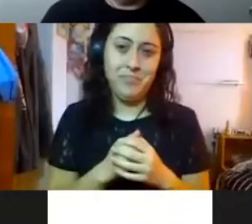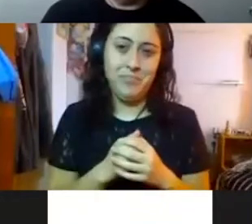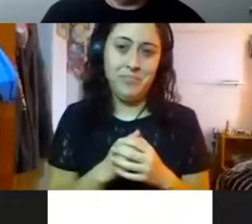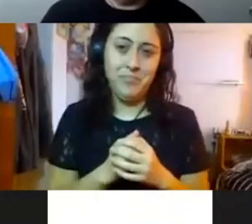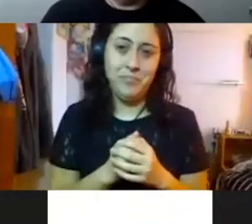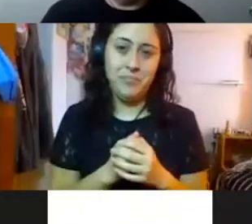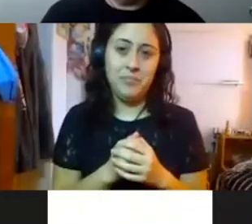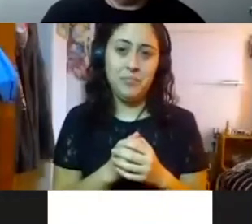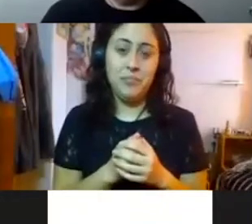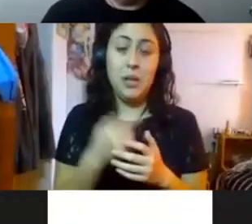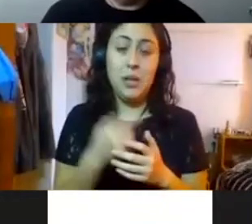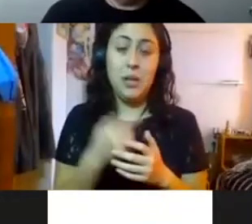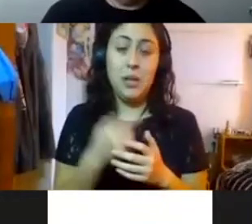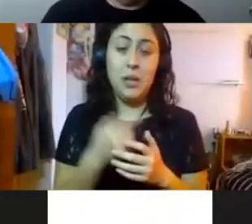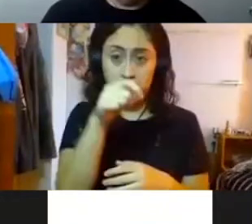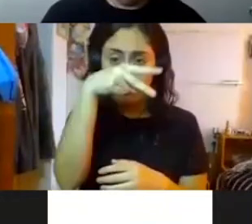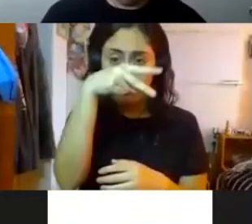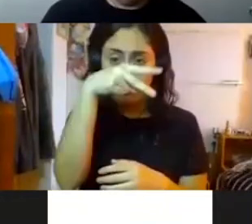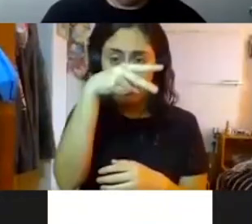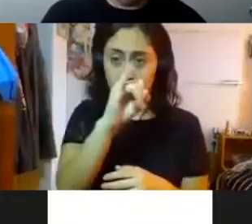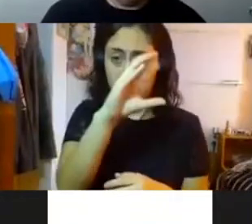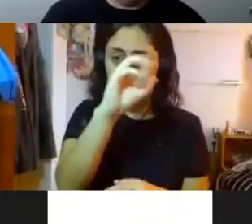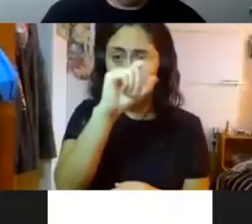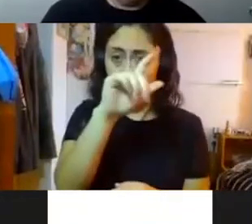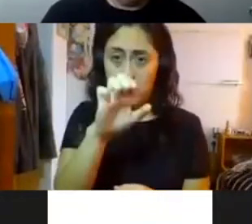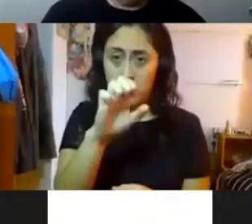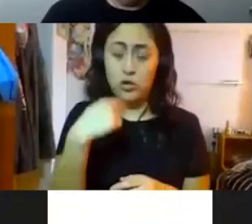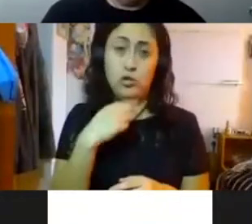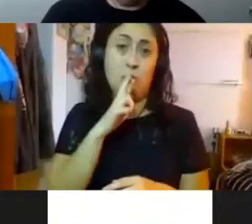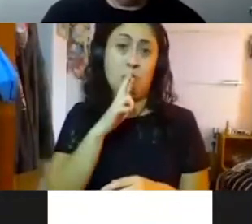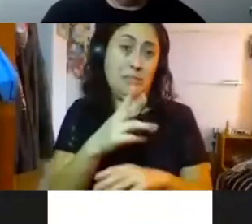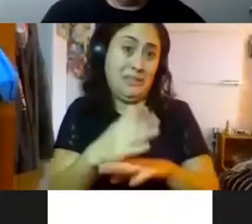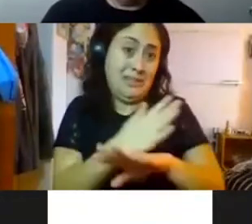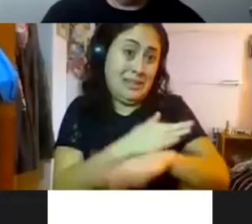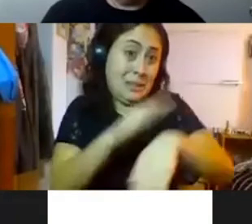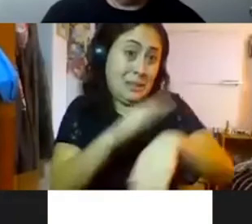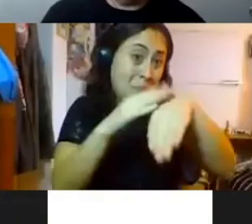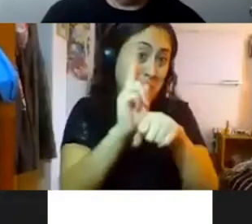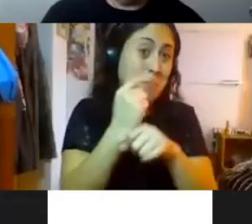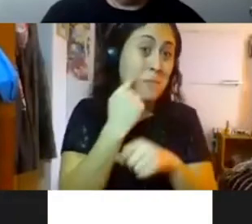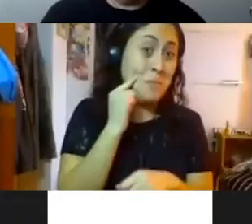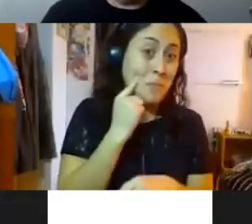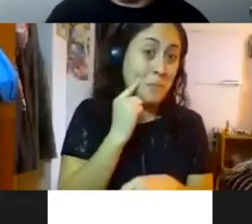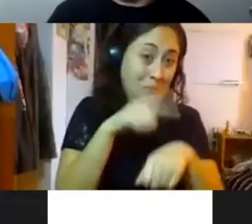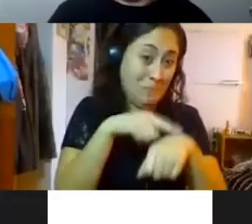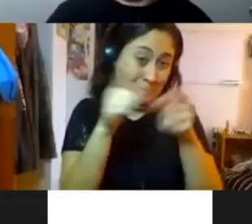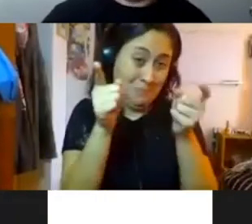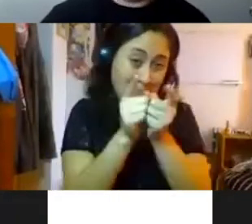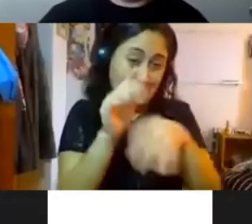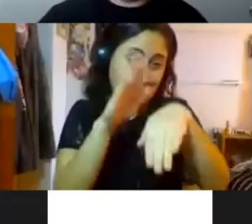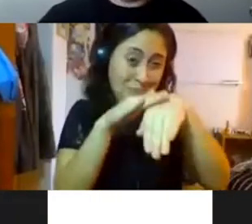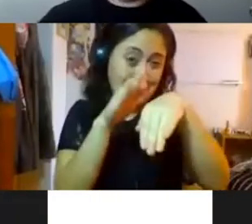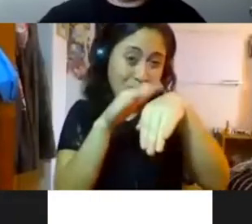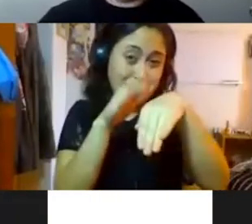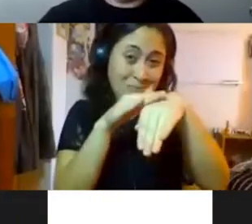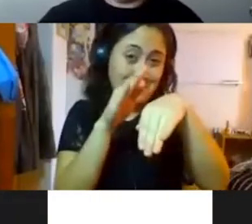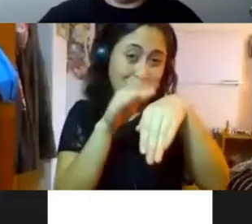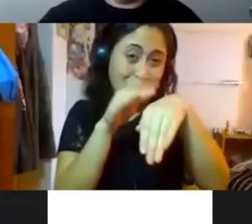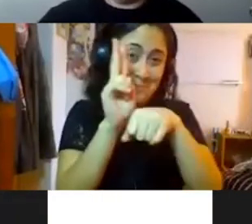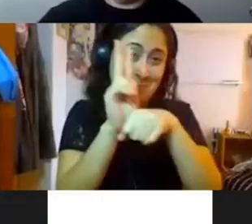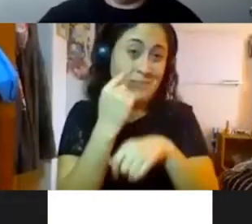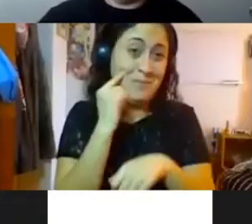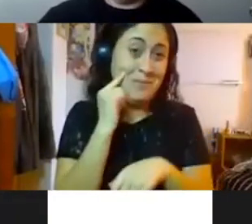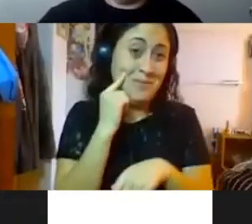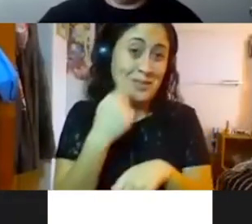Para la pregunta de Nicole, si me puedo adelantar a Juan Luis, brevemente, permiso, solo porque me tengo que ir.